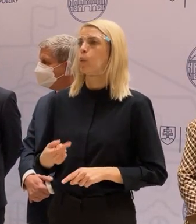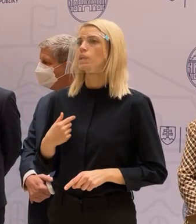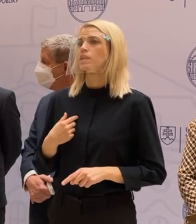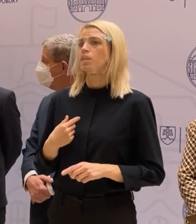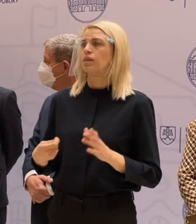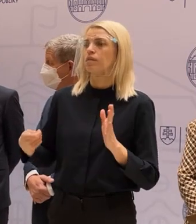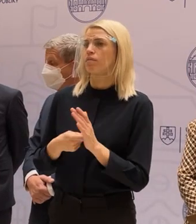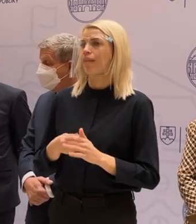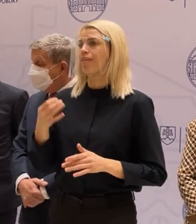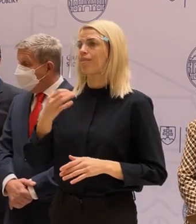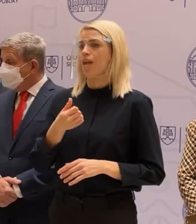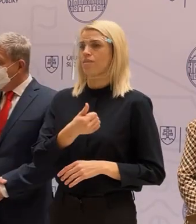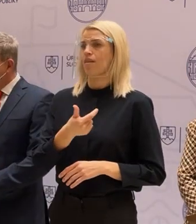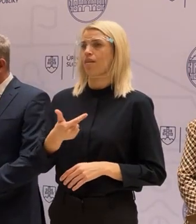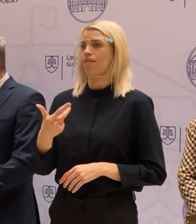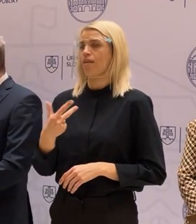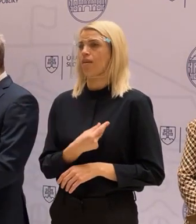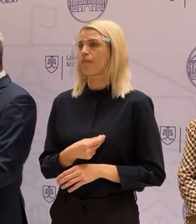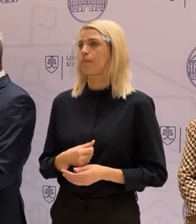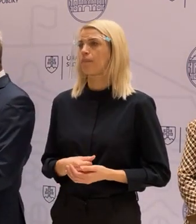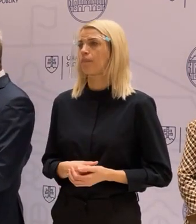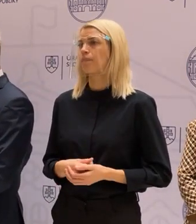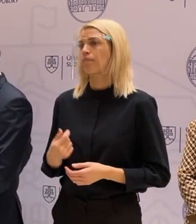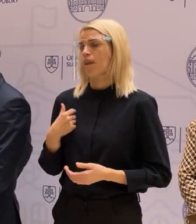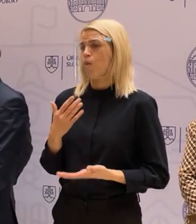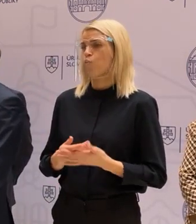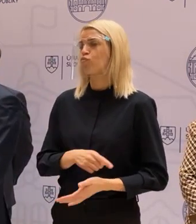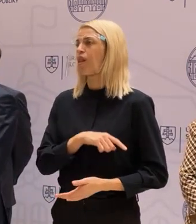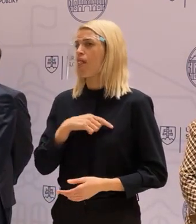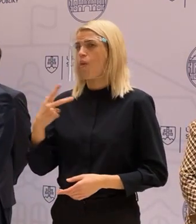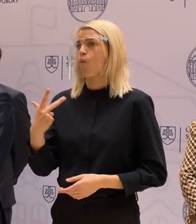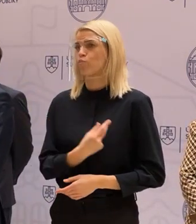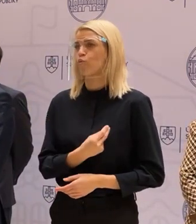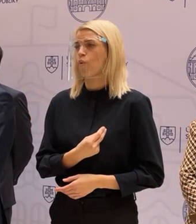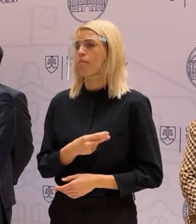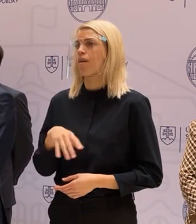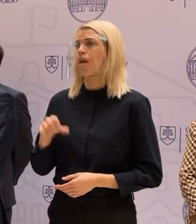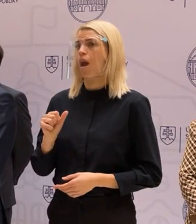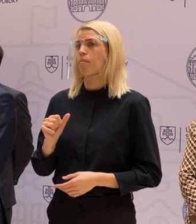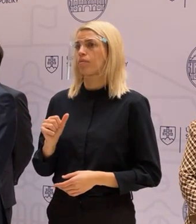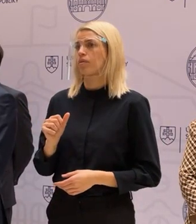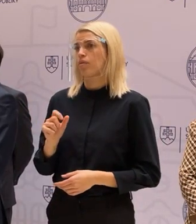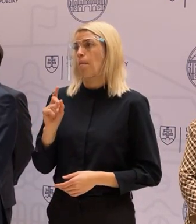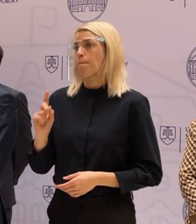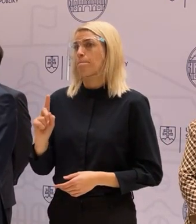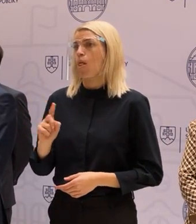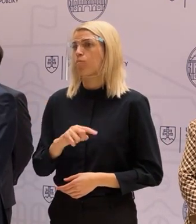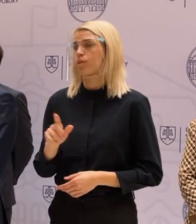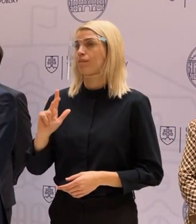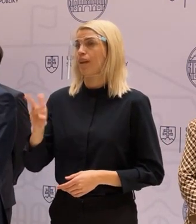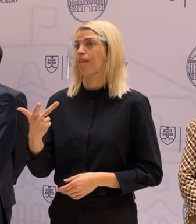test? Tak ja si myslím, že očkujeme už dosť dlho na to, aby väčšina obyvateľstva mohla mať už booster